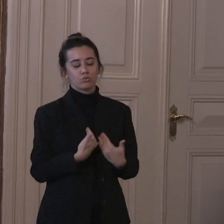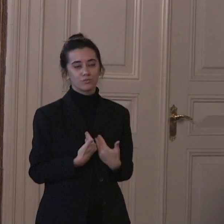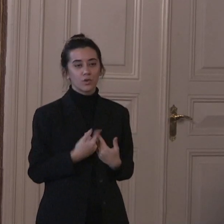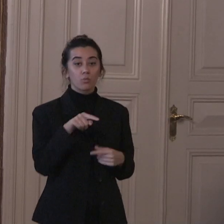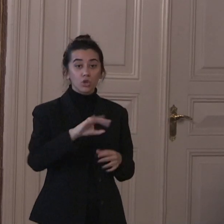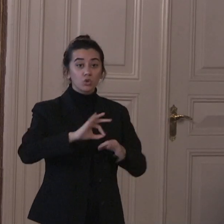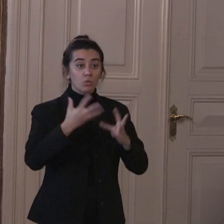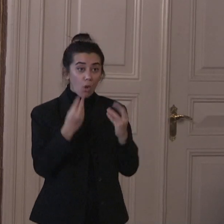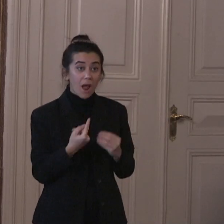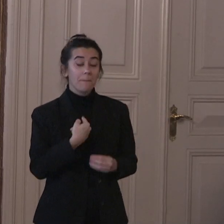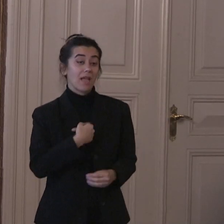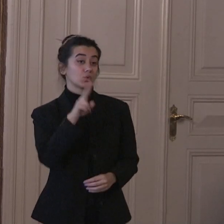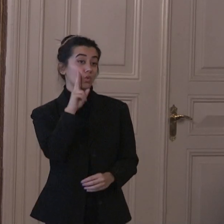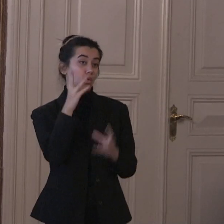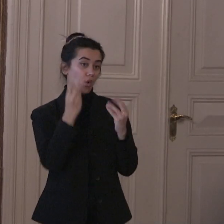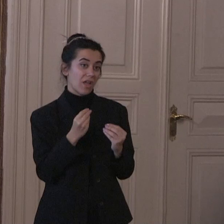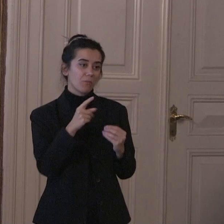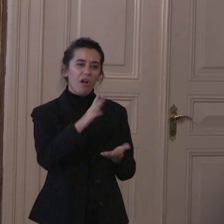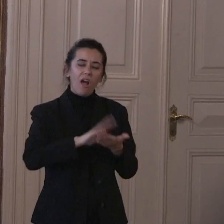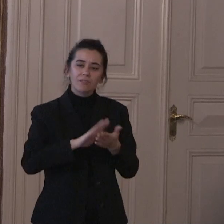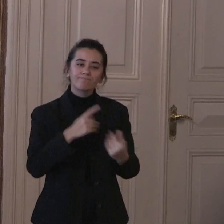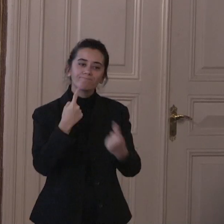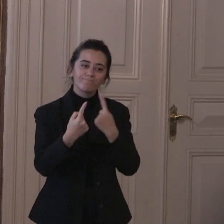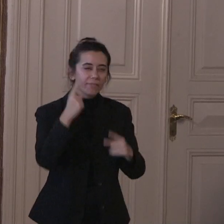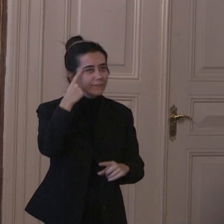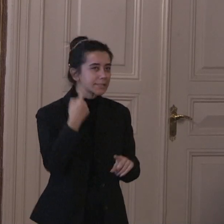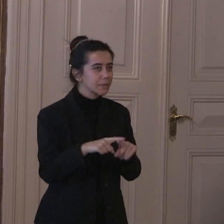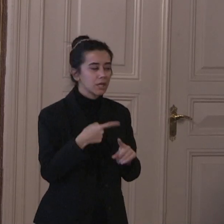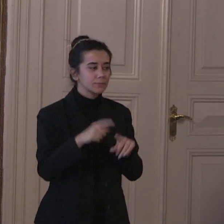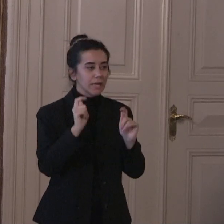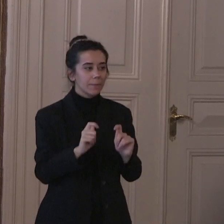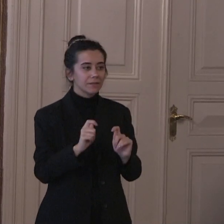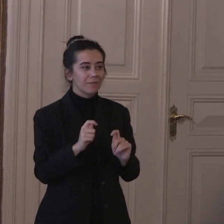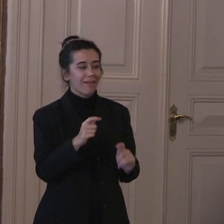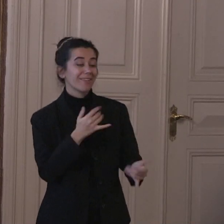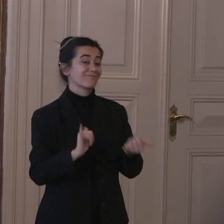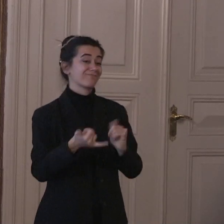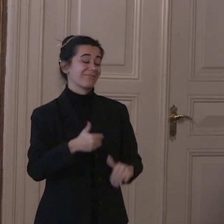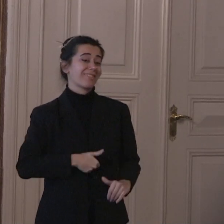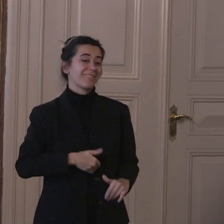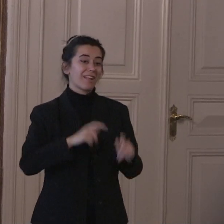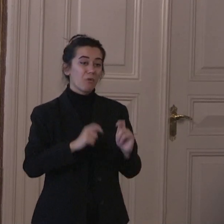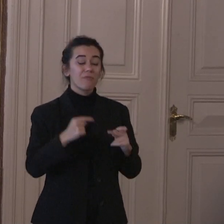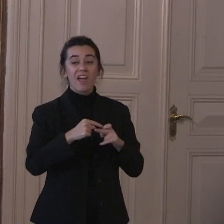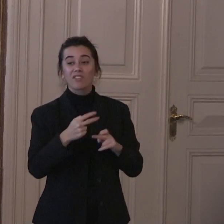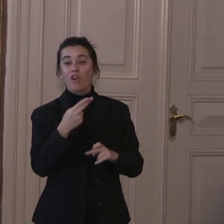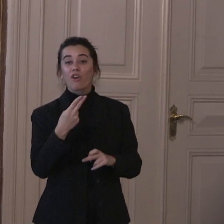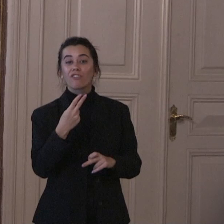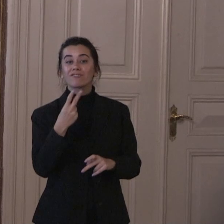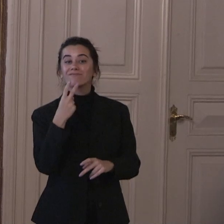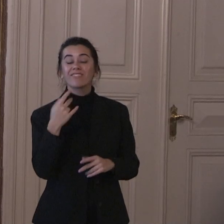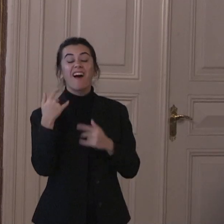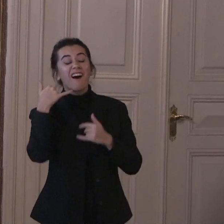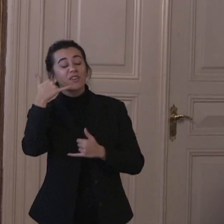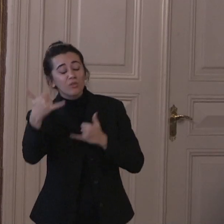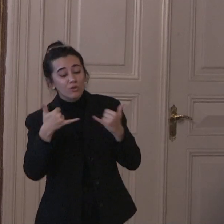da ben son adım olarak arkadaşlarımla konuşurken artık şey yaparım, espri yaparım. Yani rektör hocayı arıyorum, sabah kahvaltı yapıyoruz,